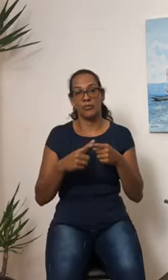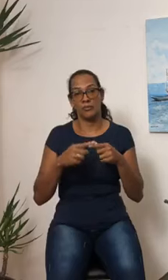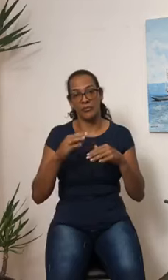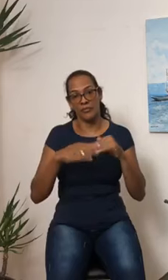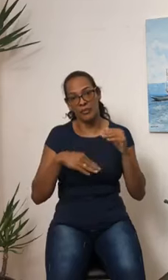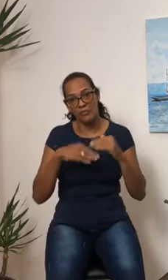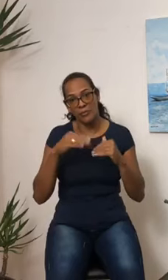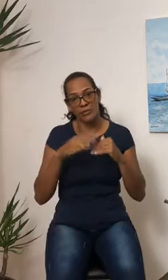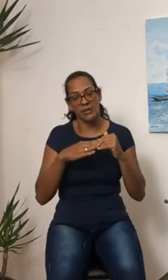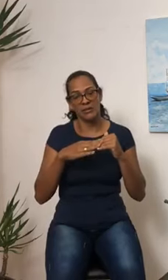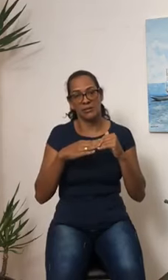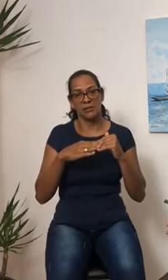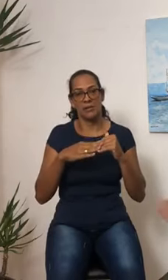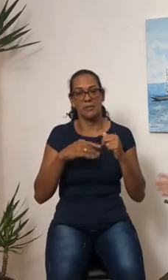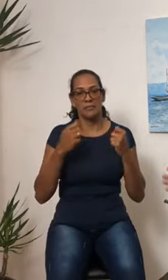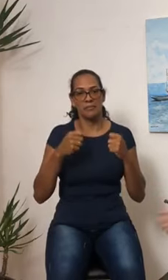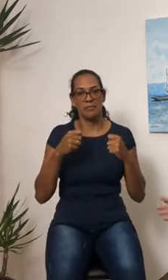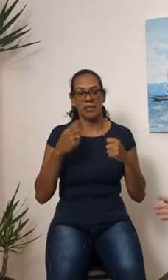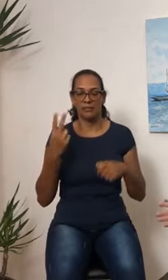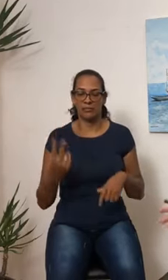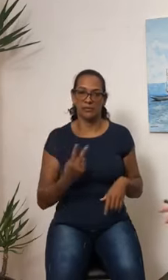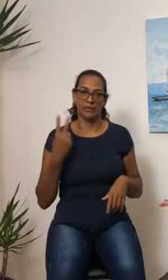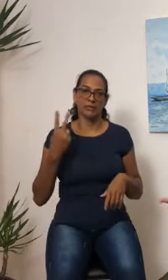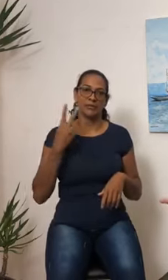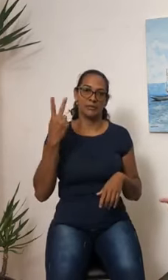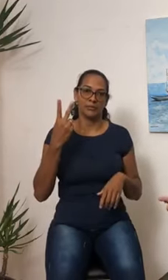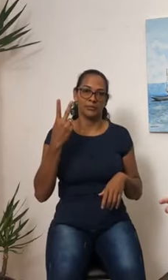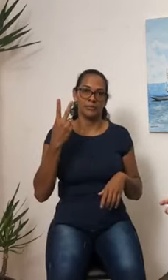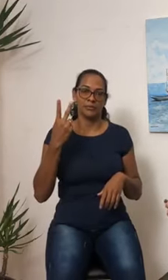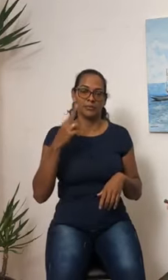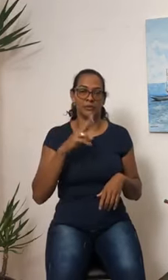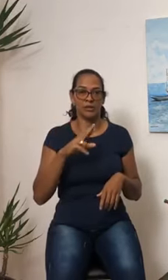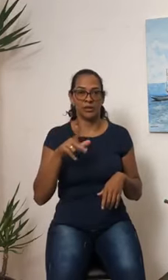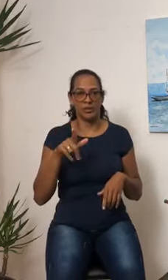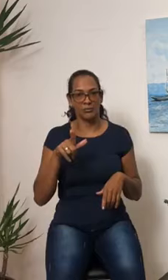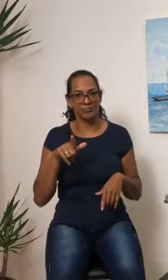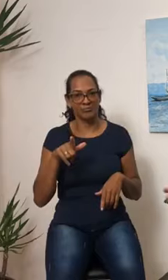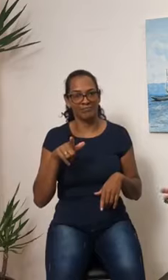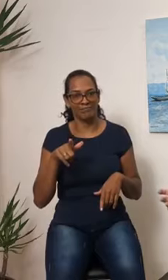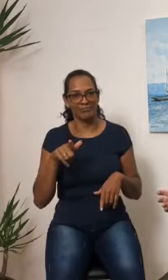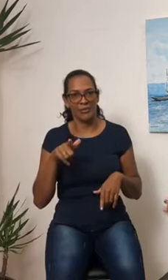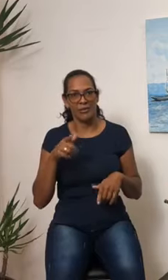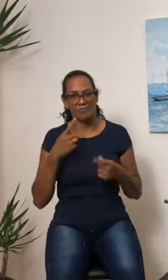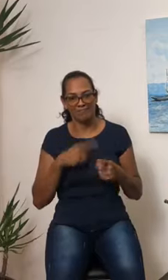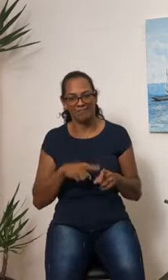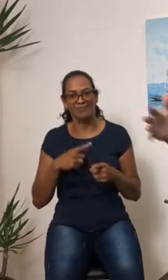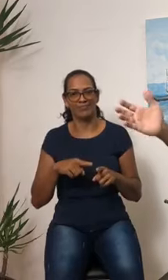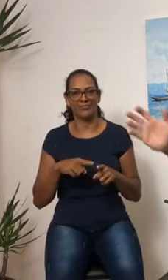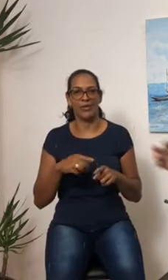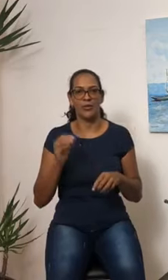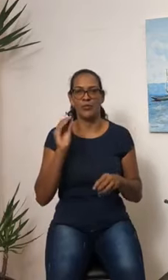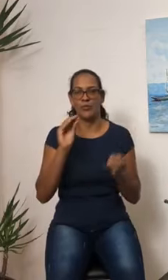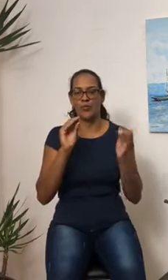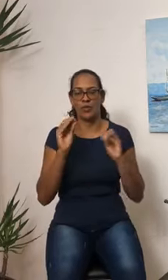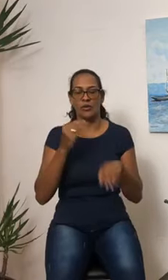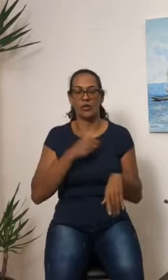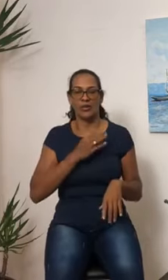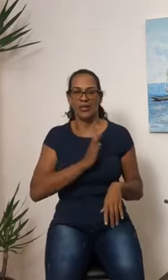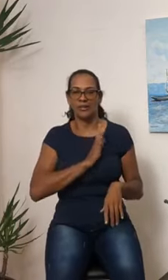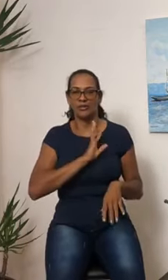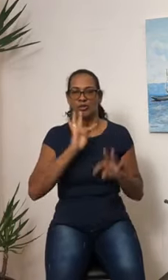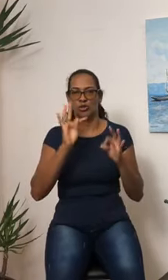profissão tem que ser valorizada, não explorada. E um beijo no coração de todos vocês.